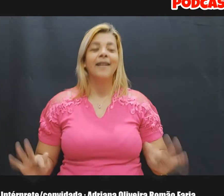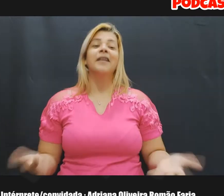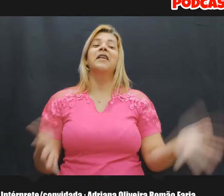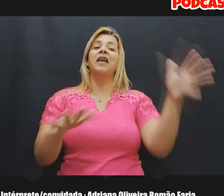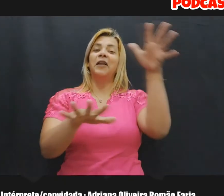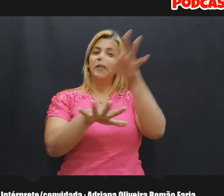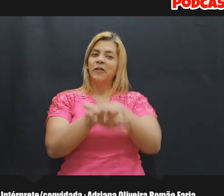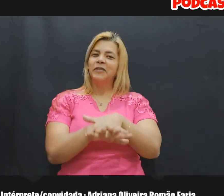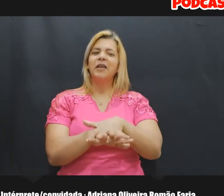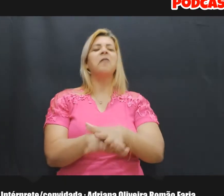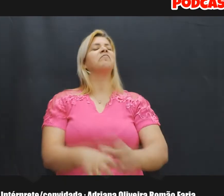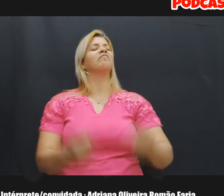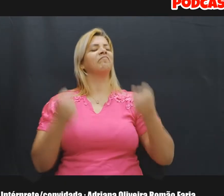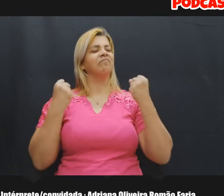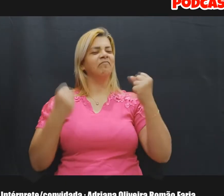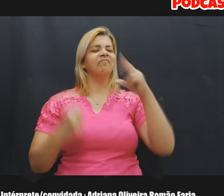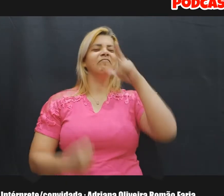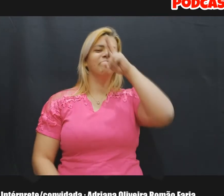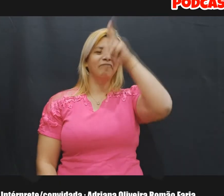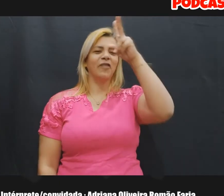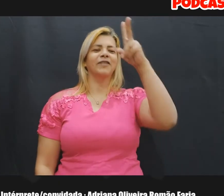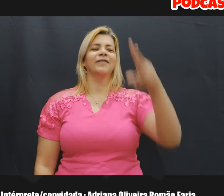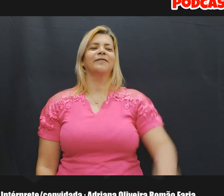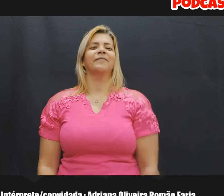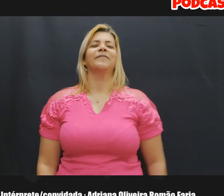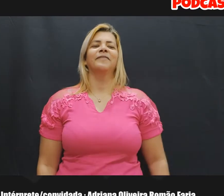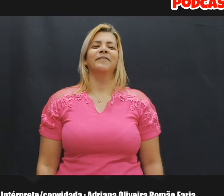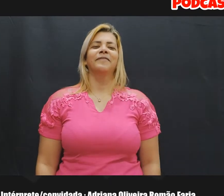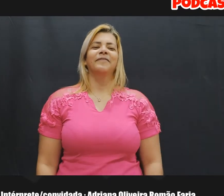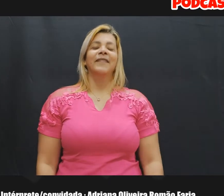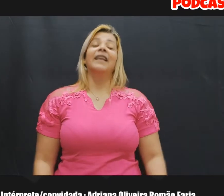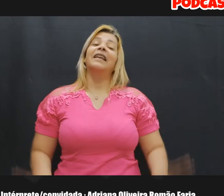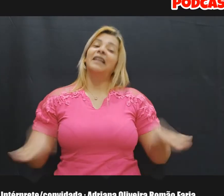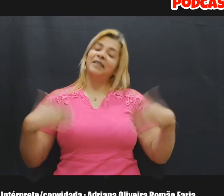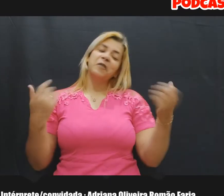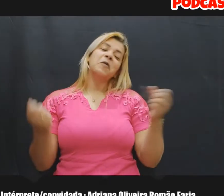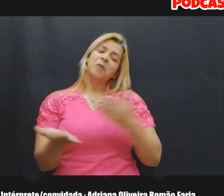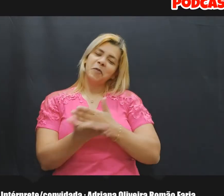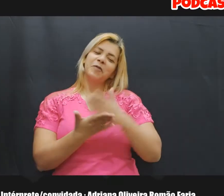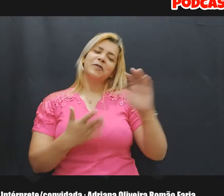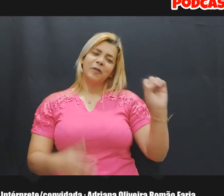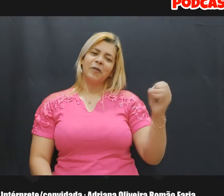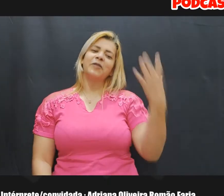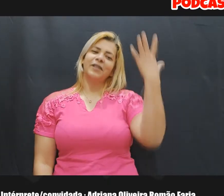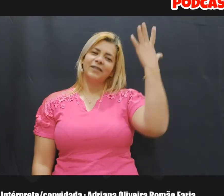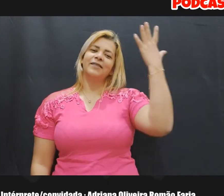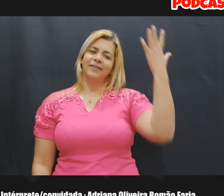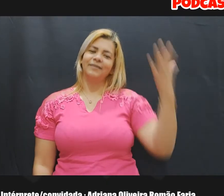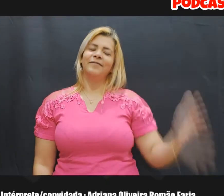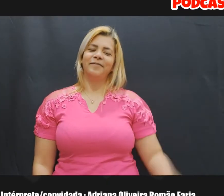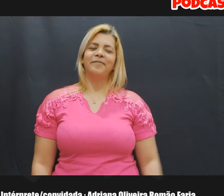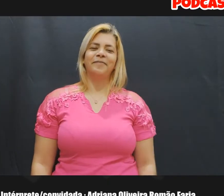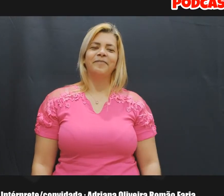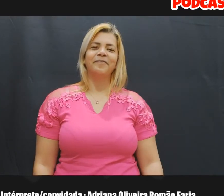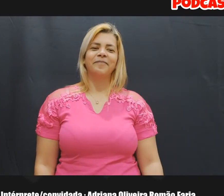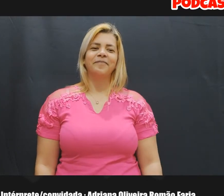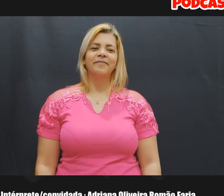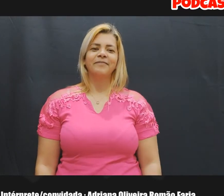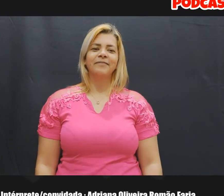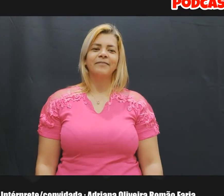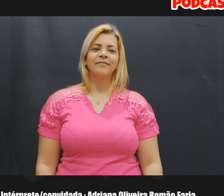assim, veio com toda a força. Começar a acontecer de fato, né? Foi sim.